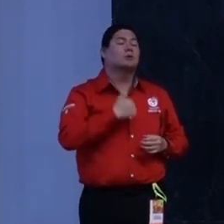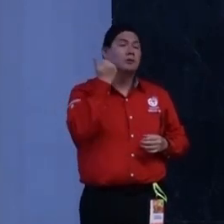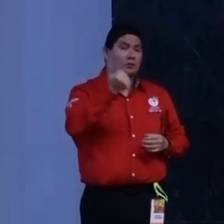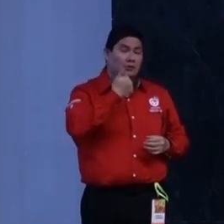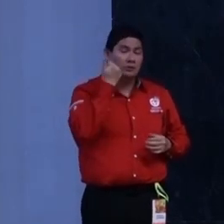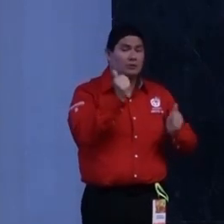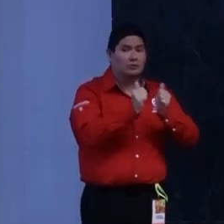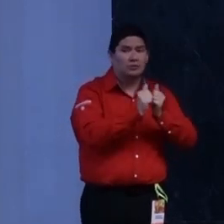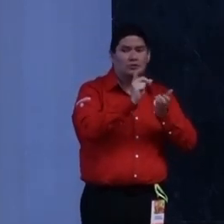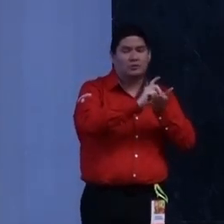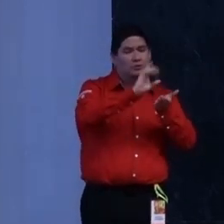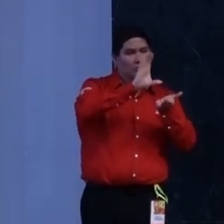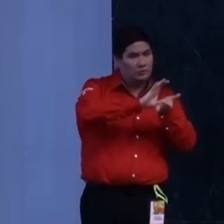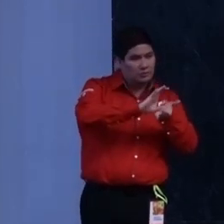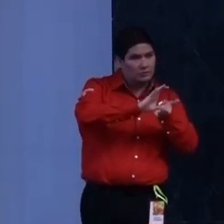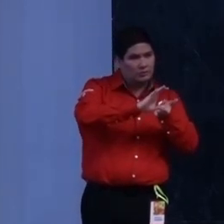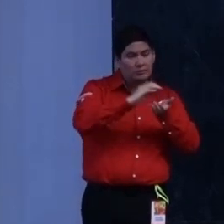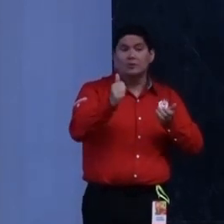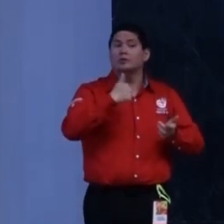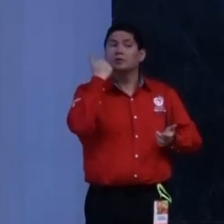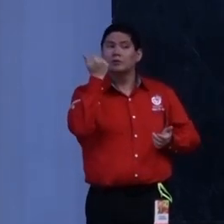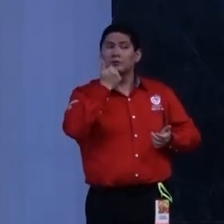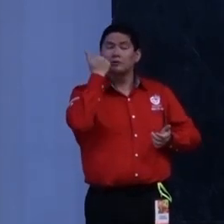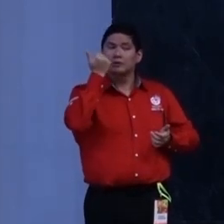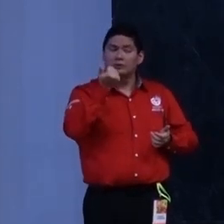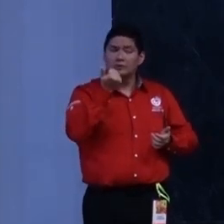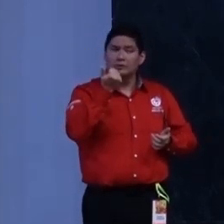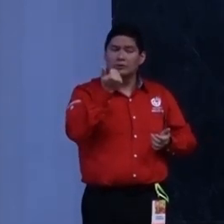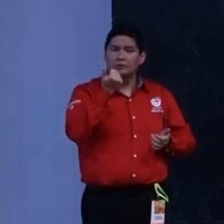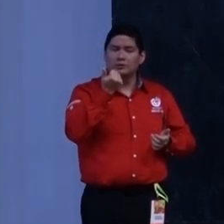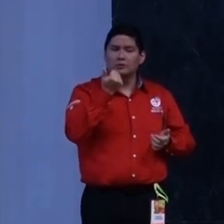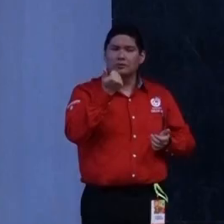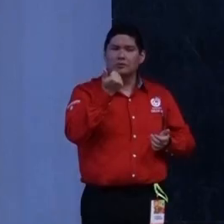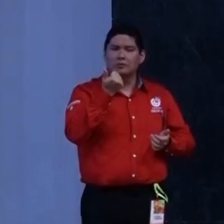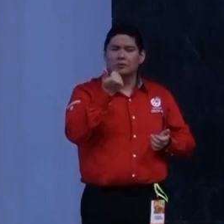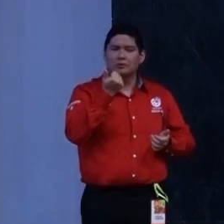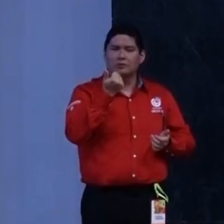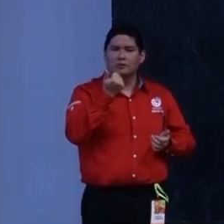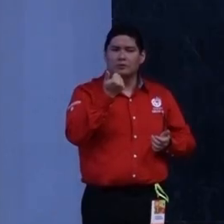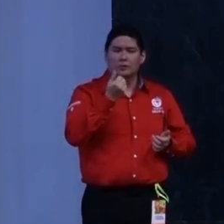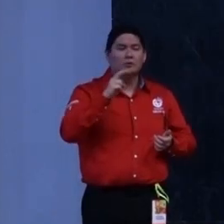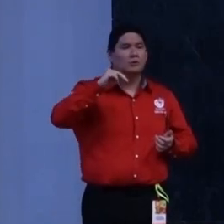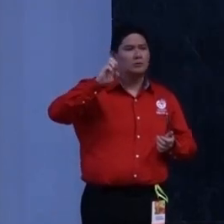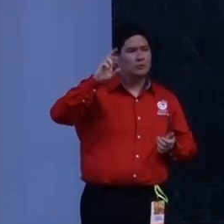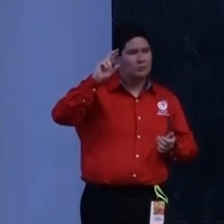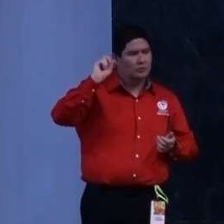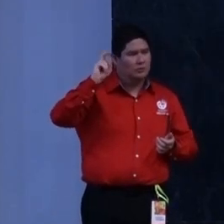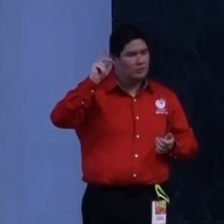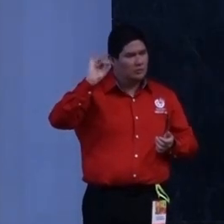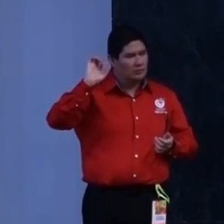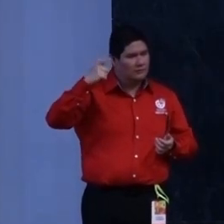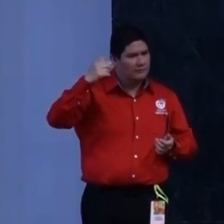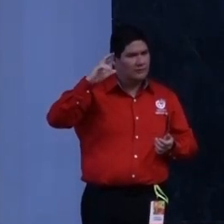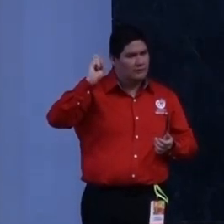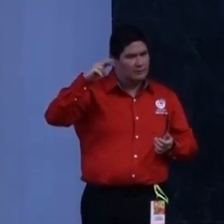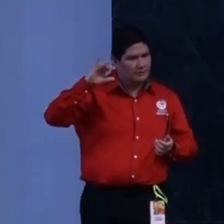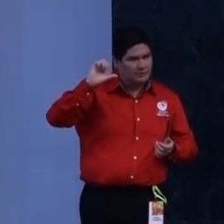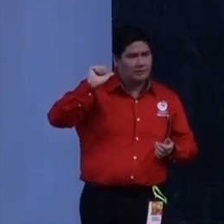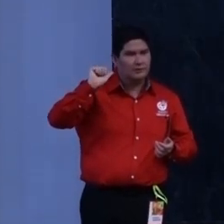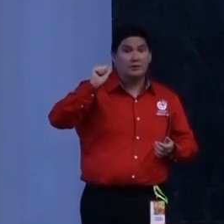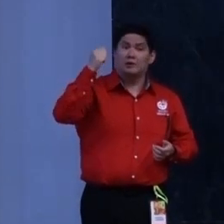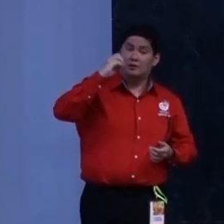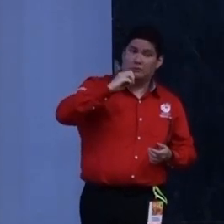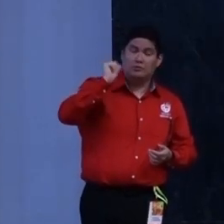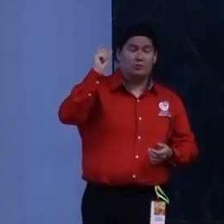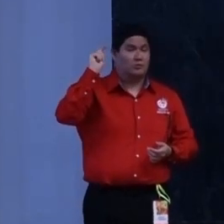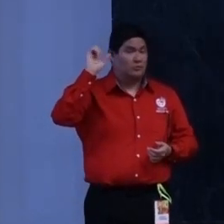con discapacidad y el estudiante con neurodivergencia o con autismo, tenemos